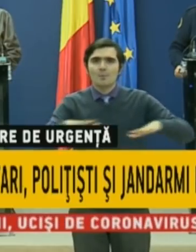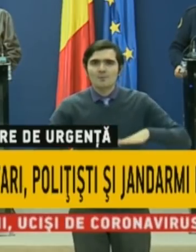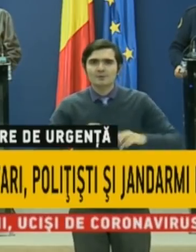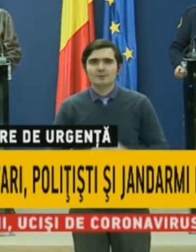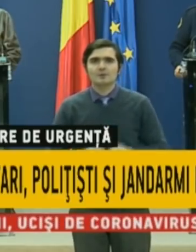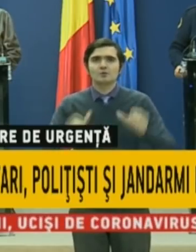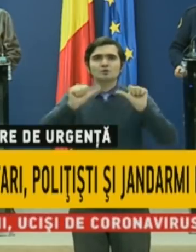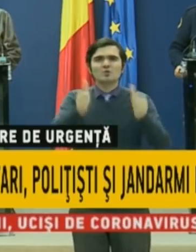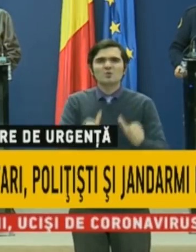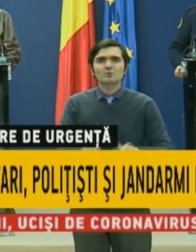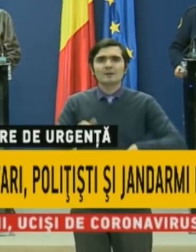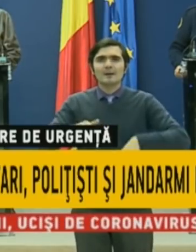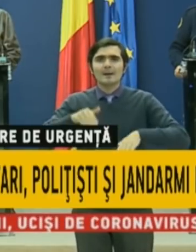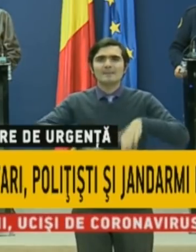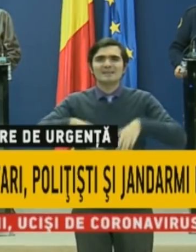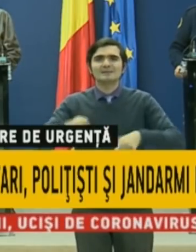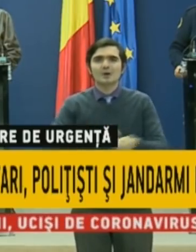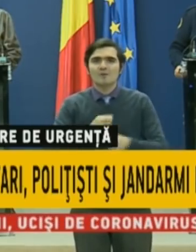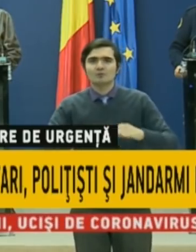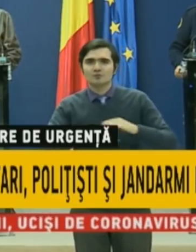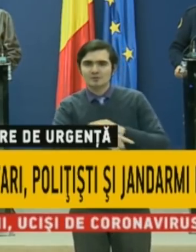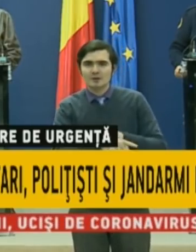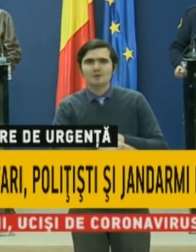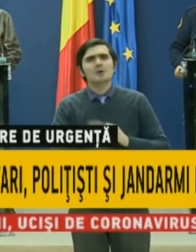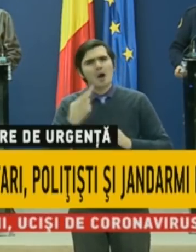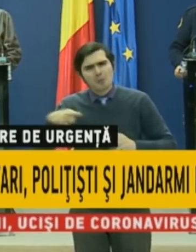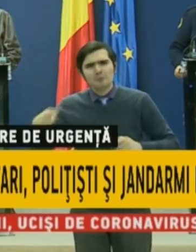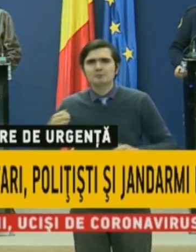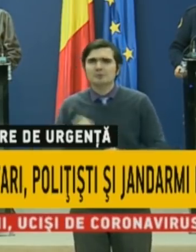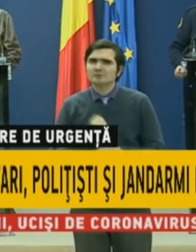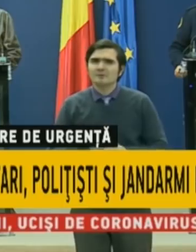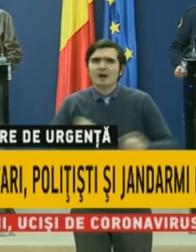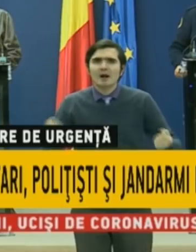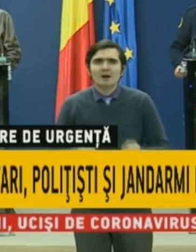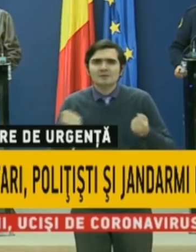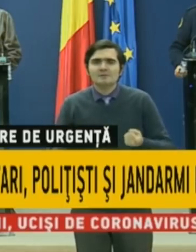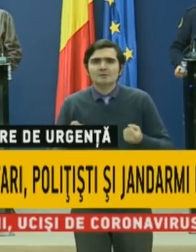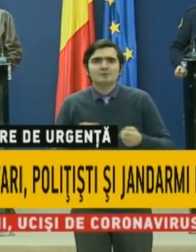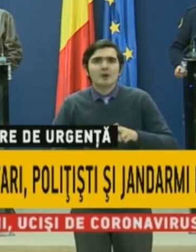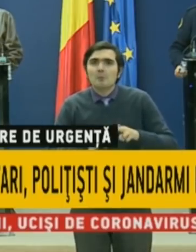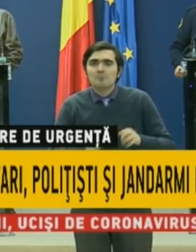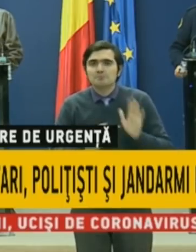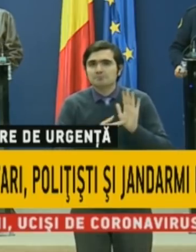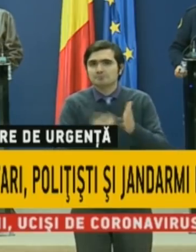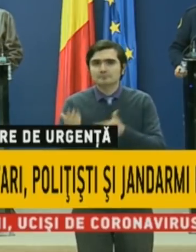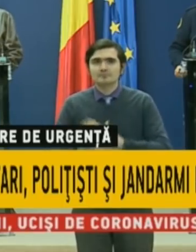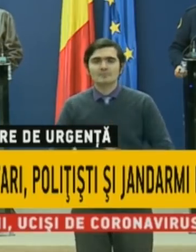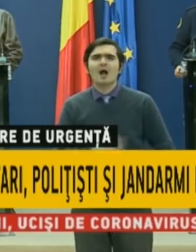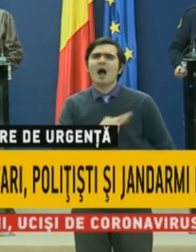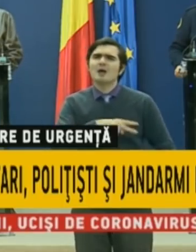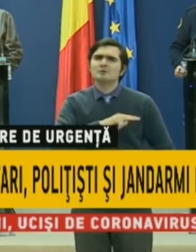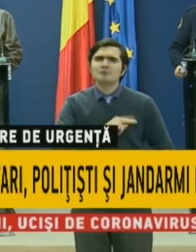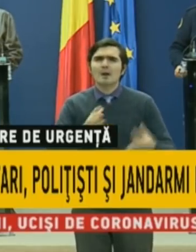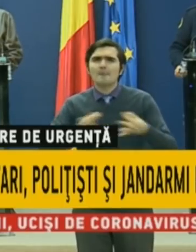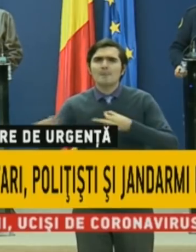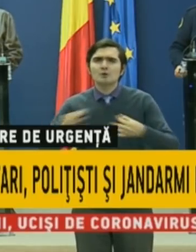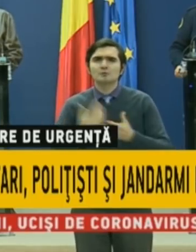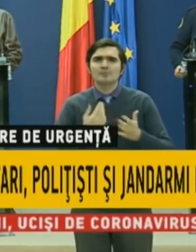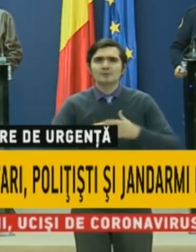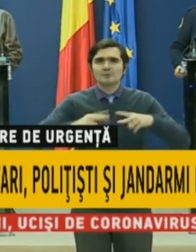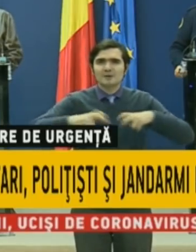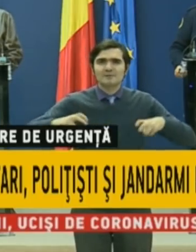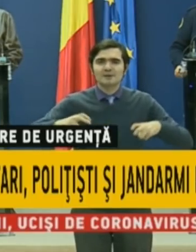structurile Ministerului Afacerilor Interne au continuat activitățile după cum urmează. Asigurarea măsurilor de verificare